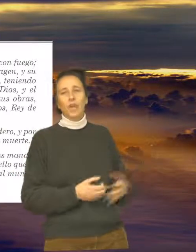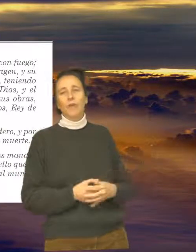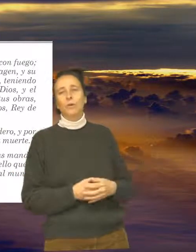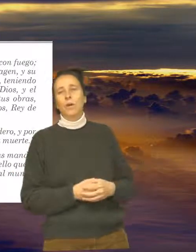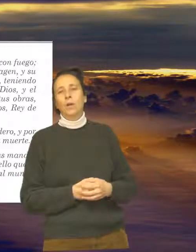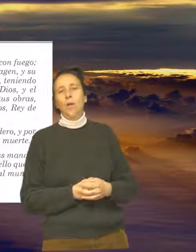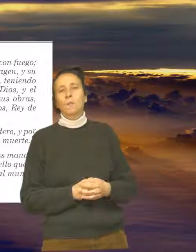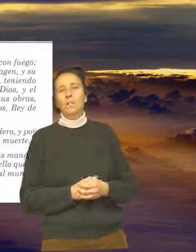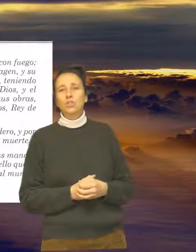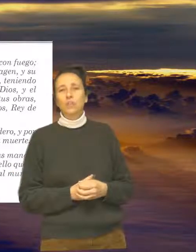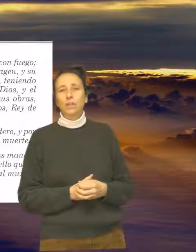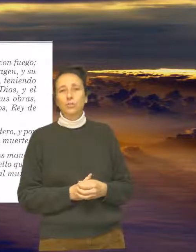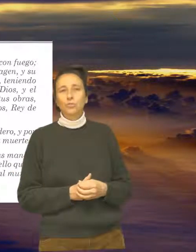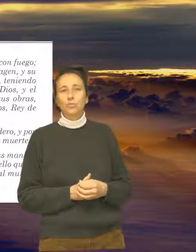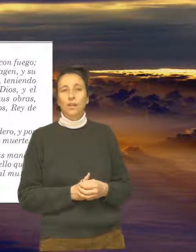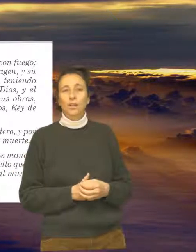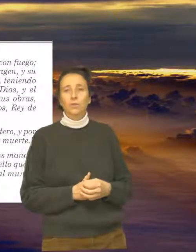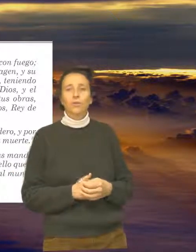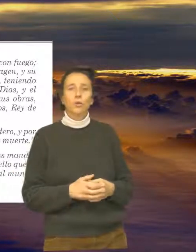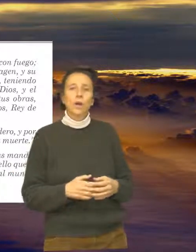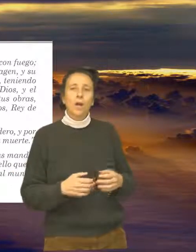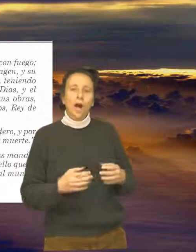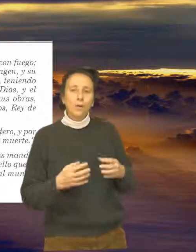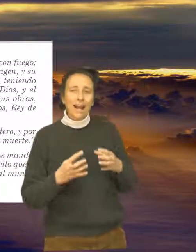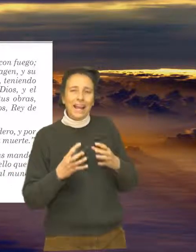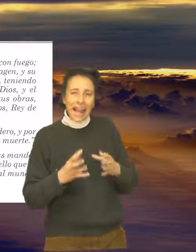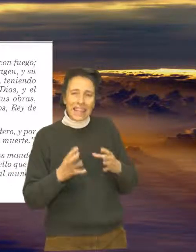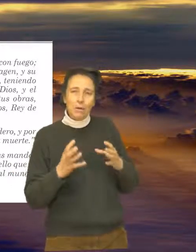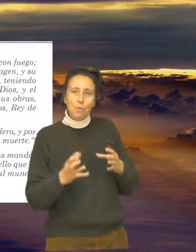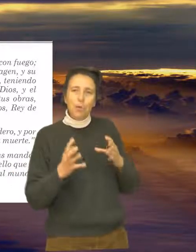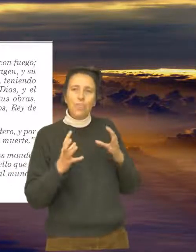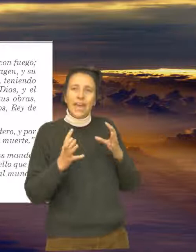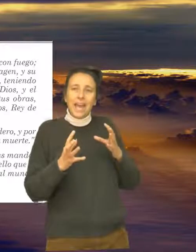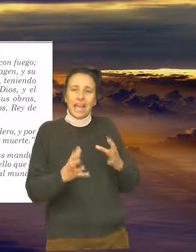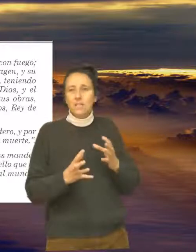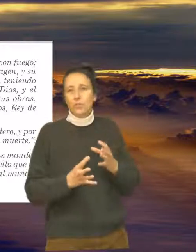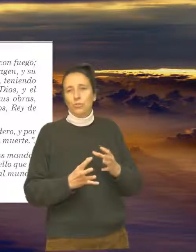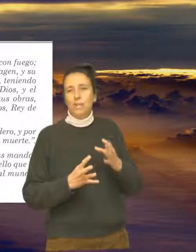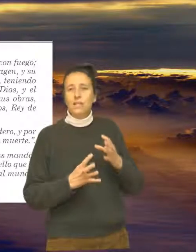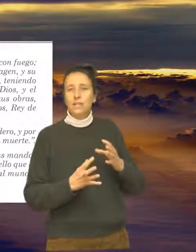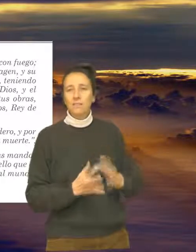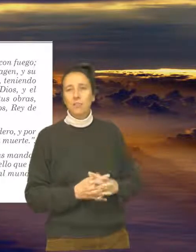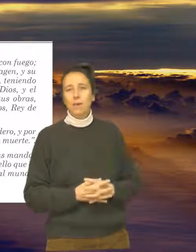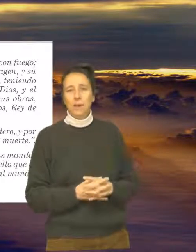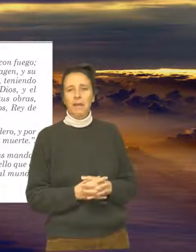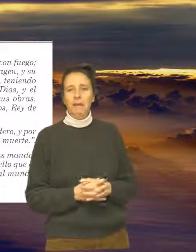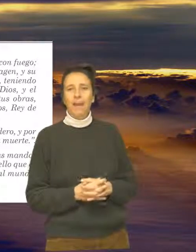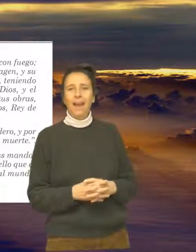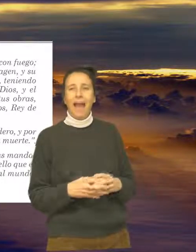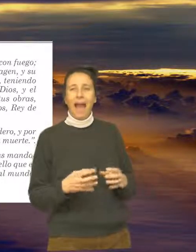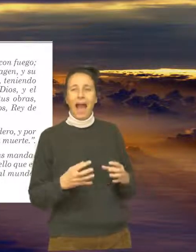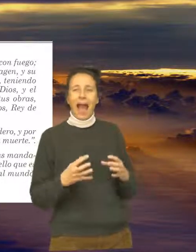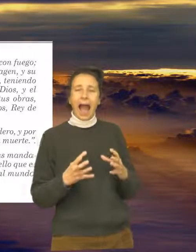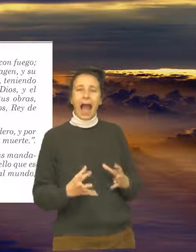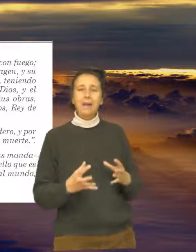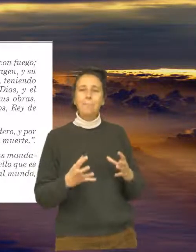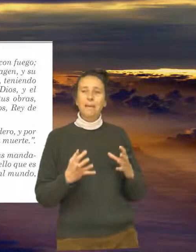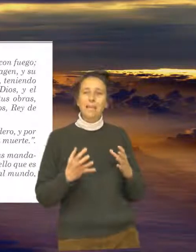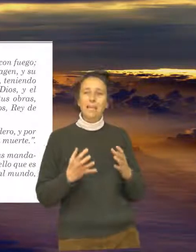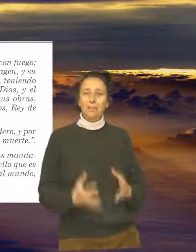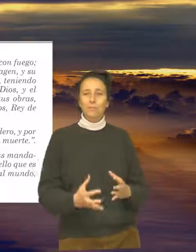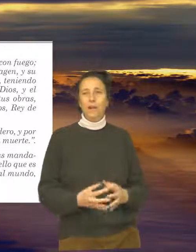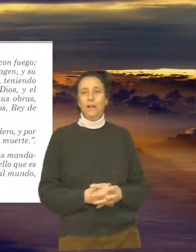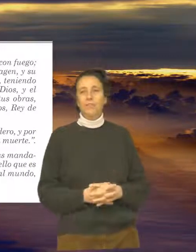ya iniciado en 1888. Ahora, cada uno de ellos individualmente